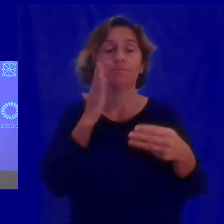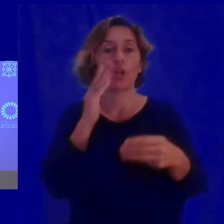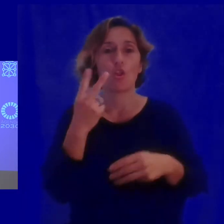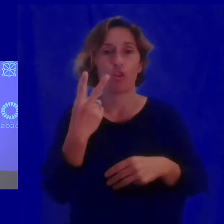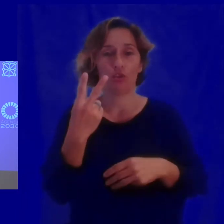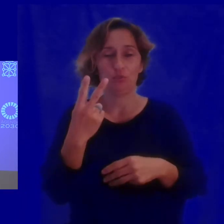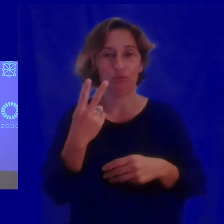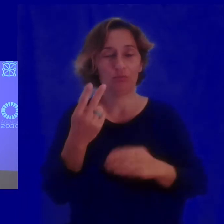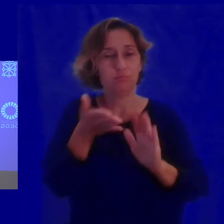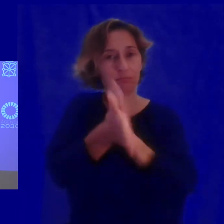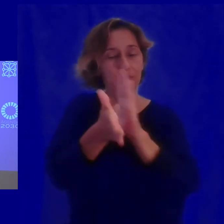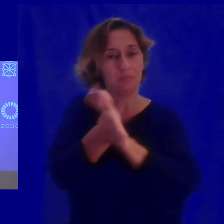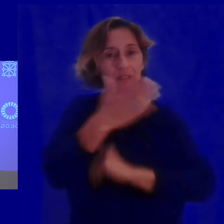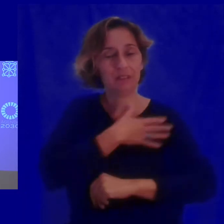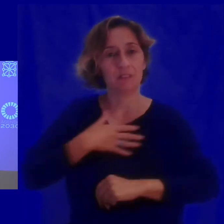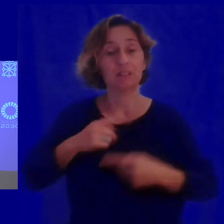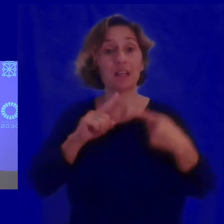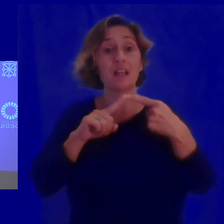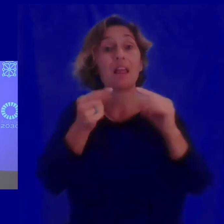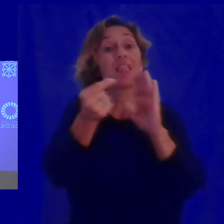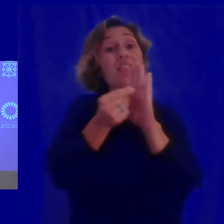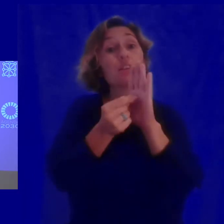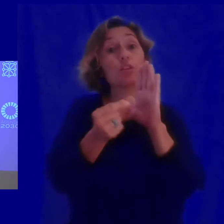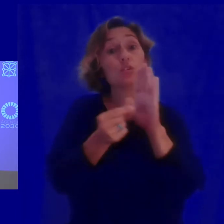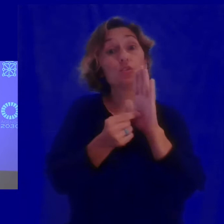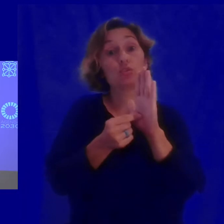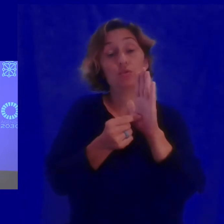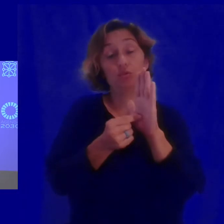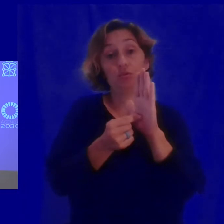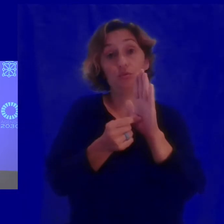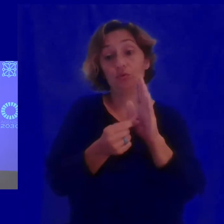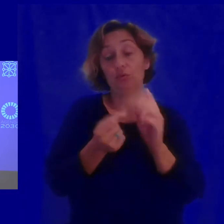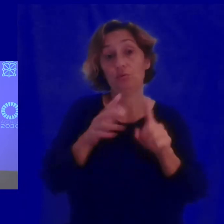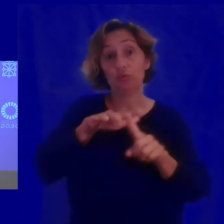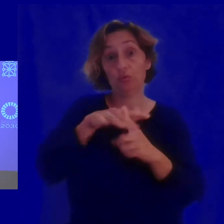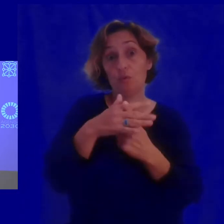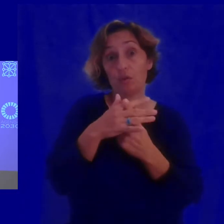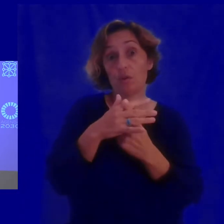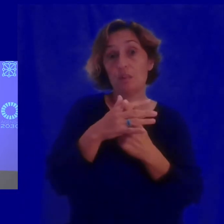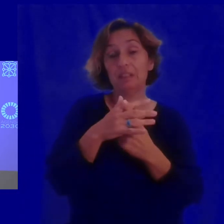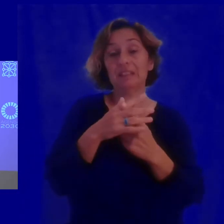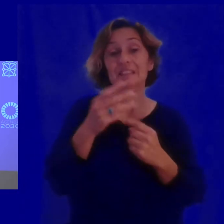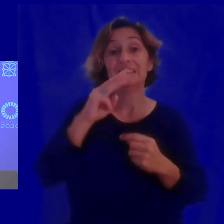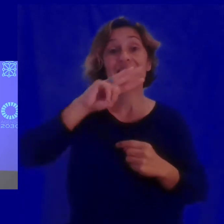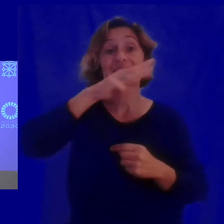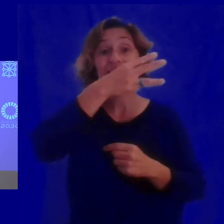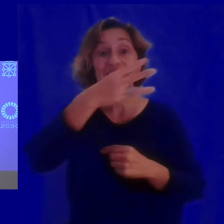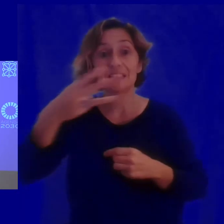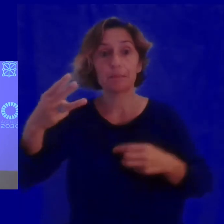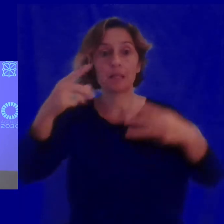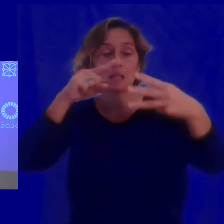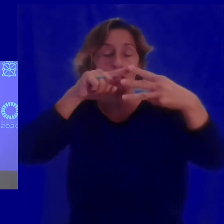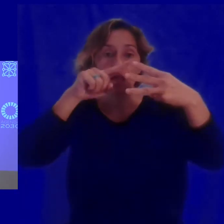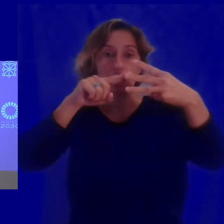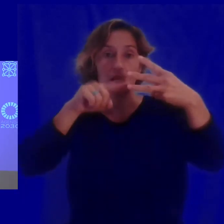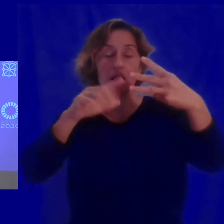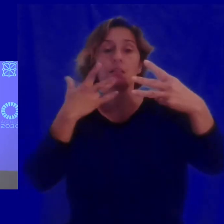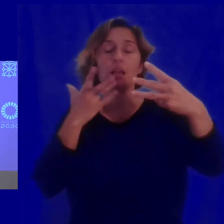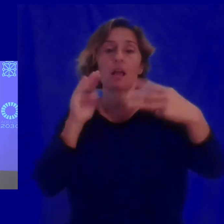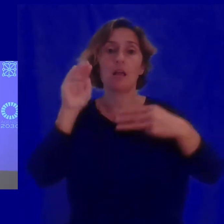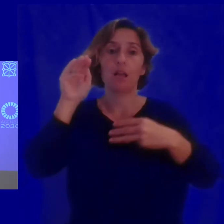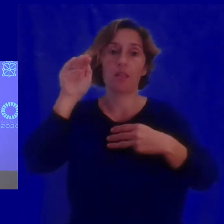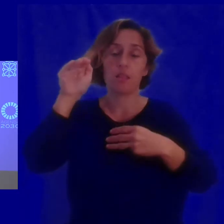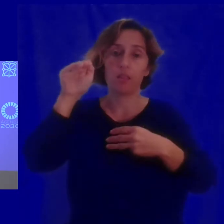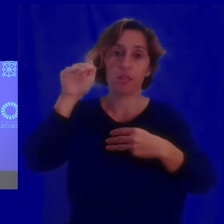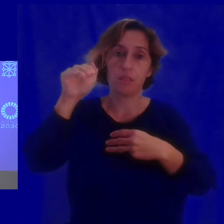un lado, en los datos epidemiológicos, es la tercera semana consecutiva con una ralentización primero,